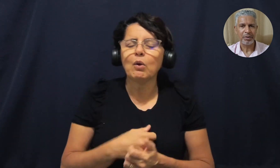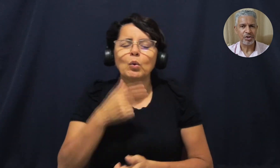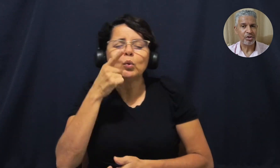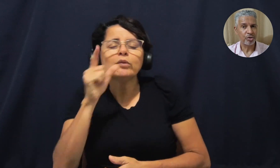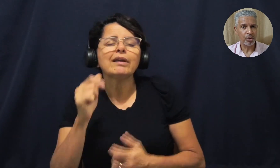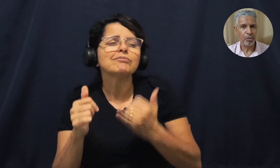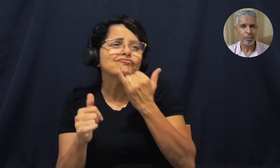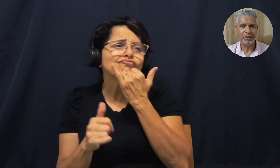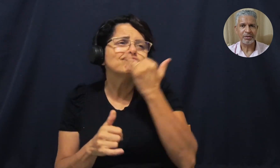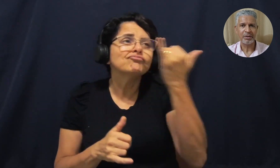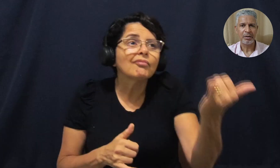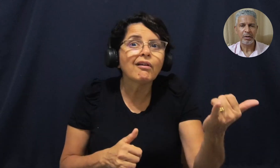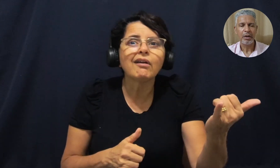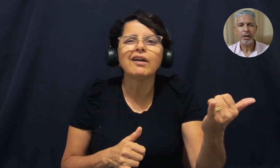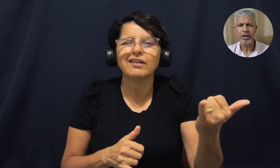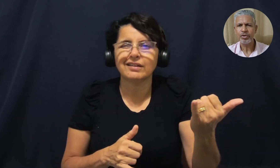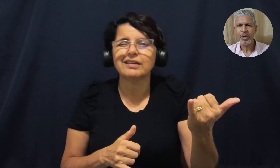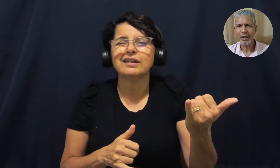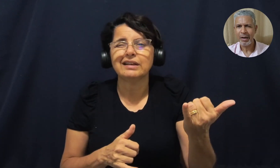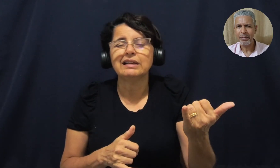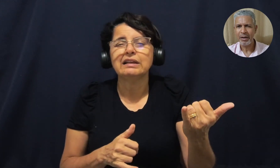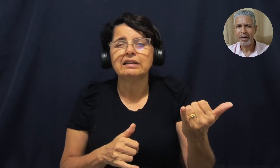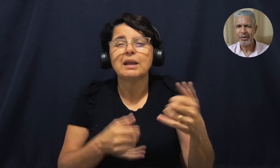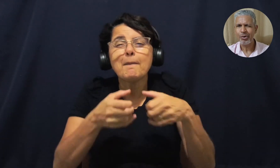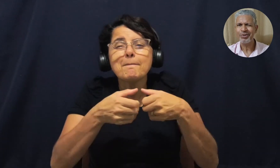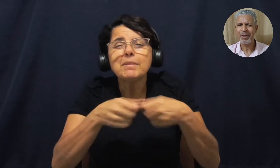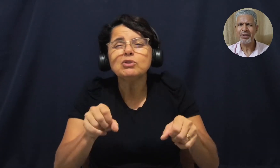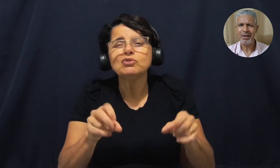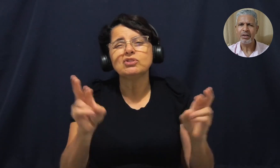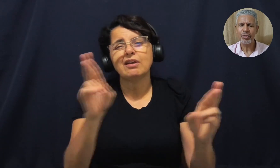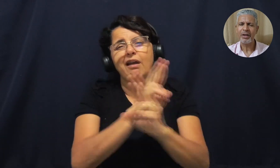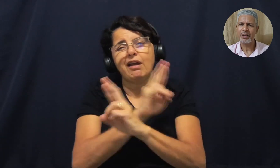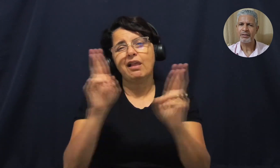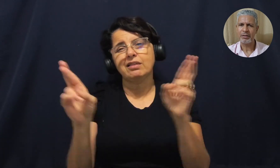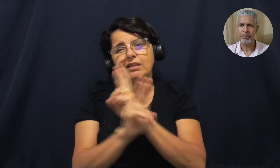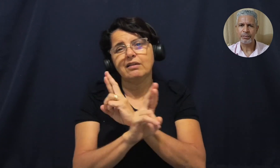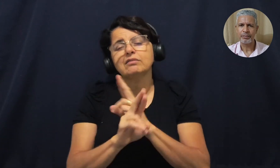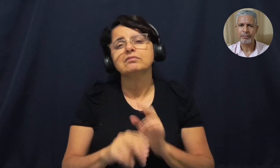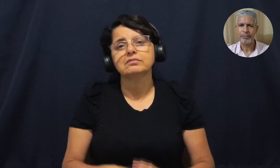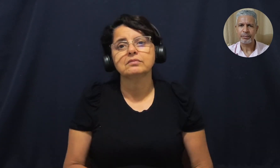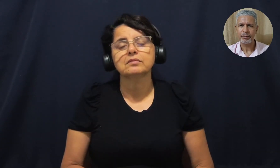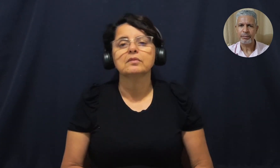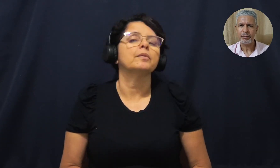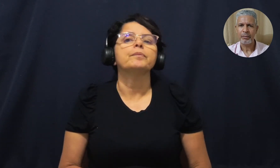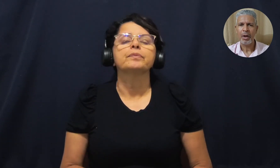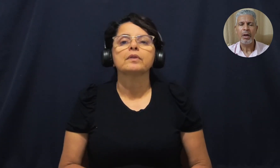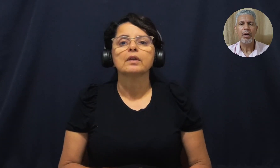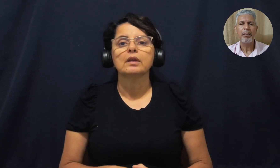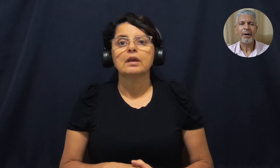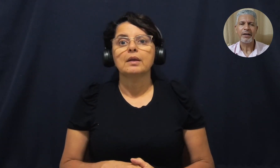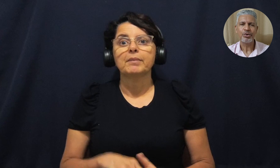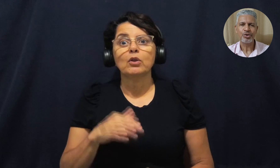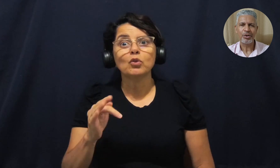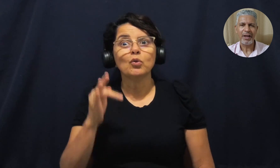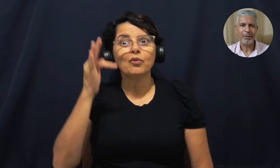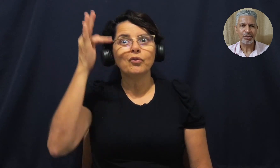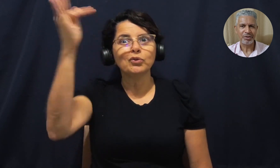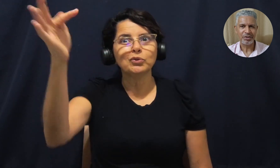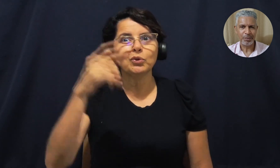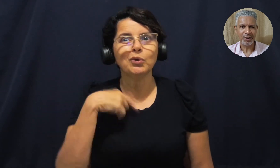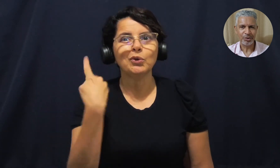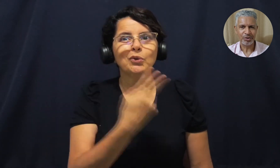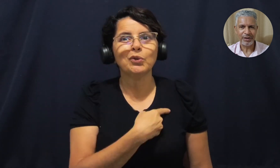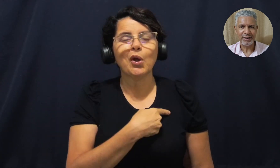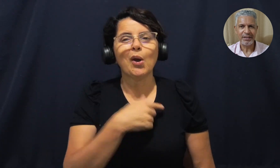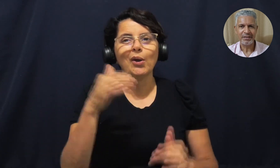erros, pedir desculpas, e isso acaba contaminando a relação. Para nos